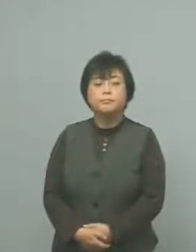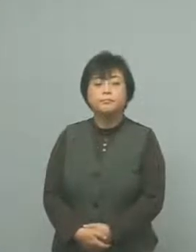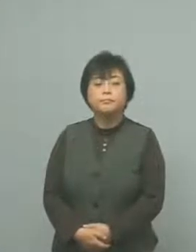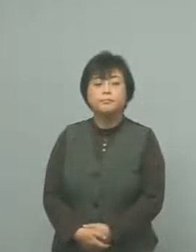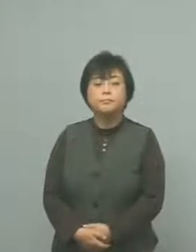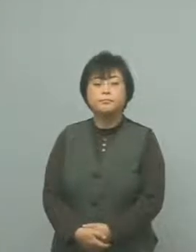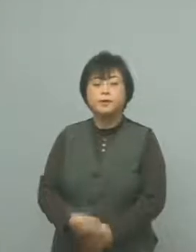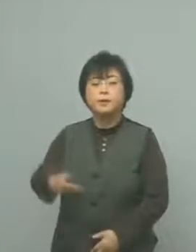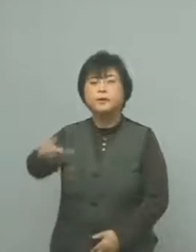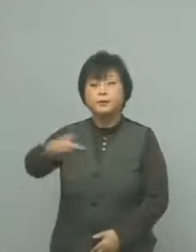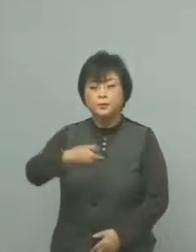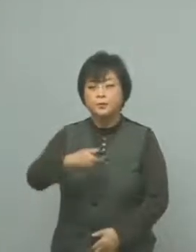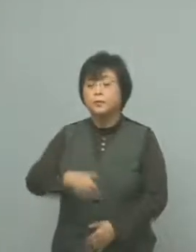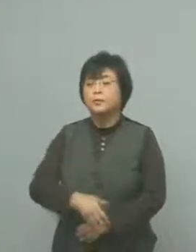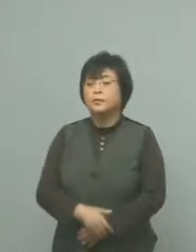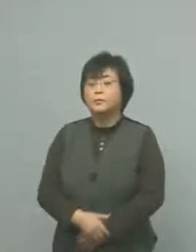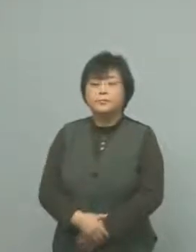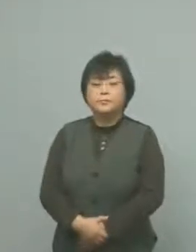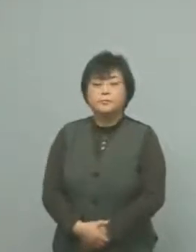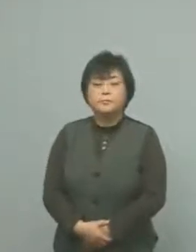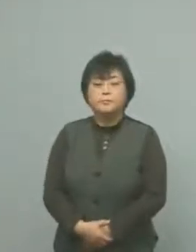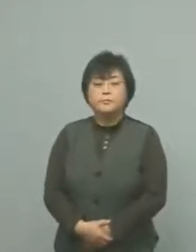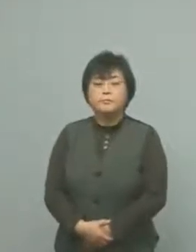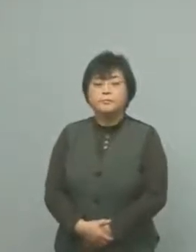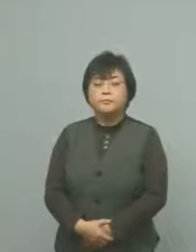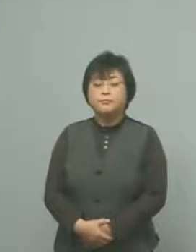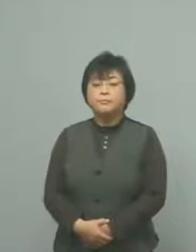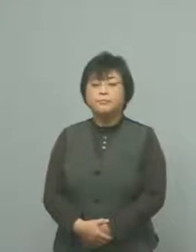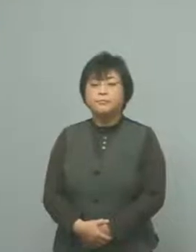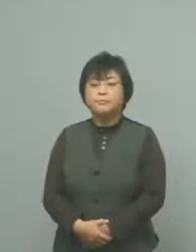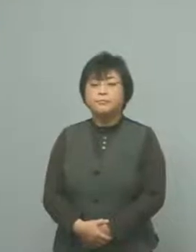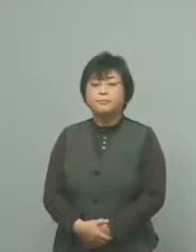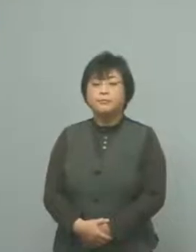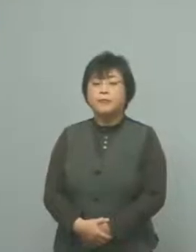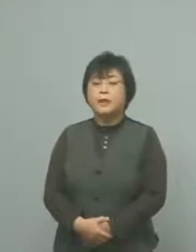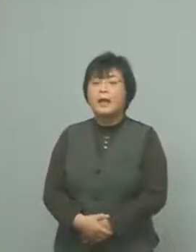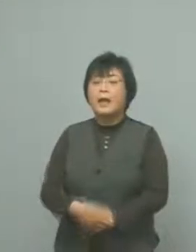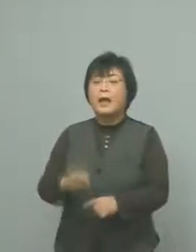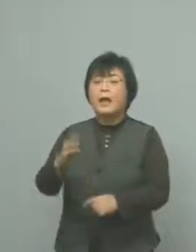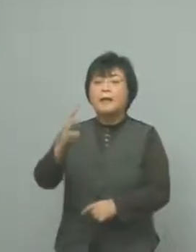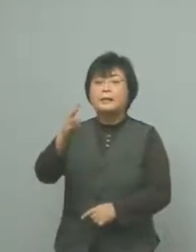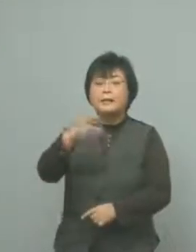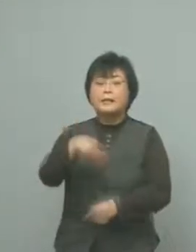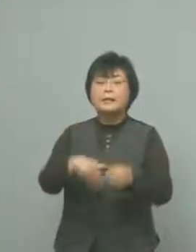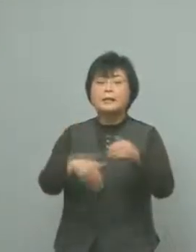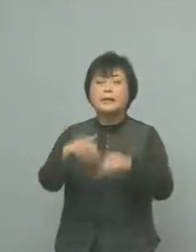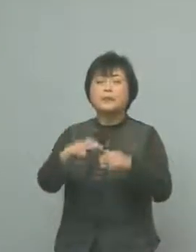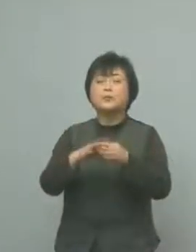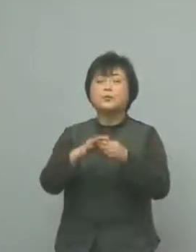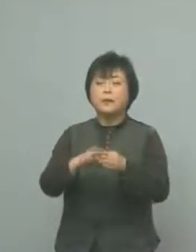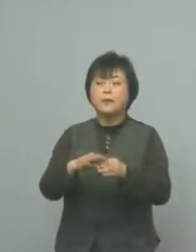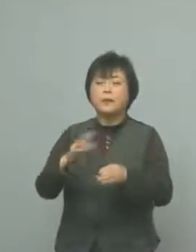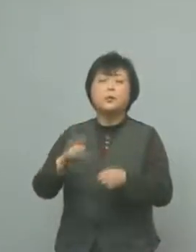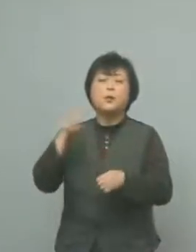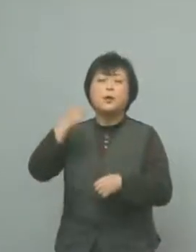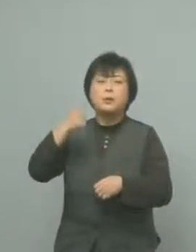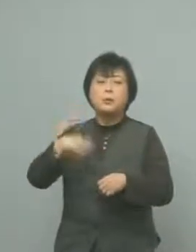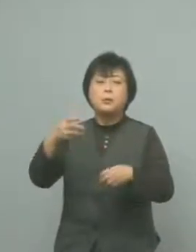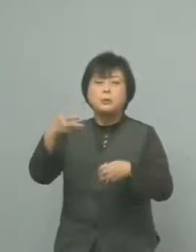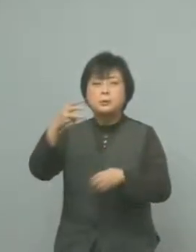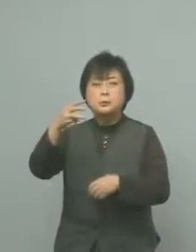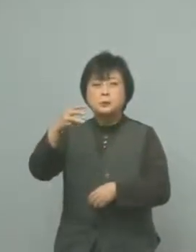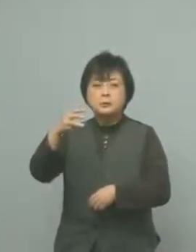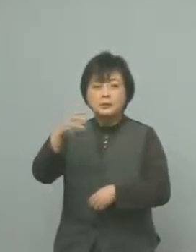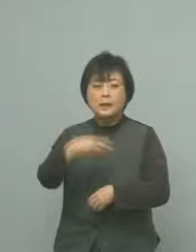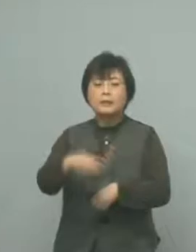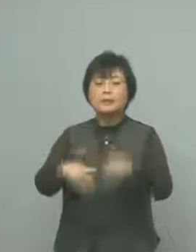すいません、毎日新聞の二村です。 はい、 よろしくお願いします。参議院選挙についてちょっと何点か、今年の夏のですね、 はい、 何点